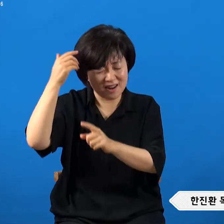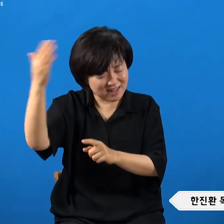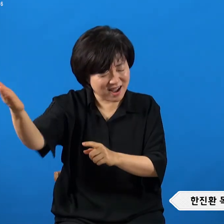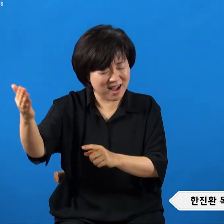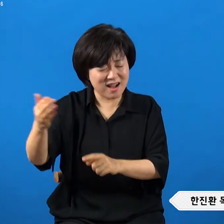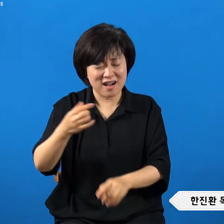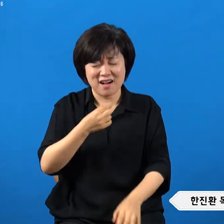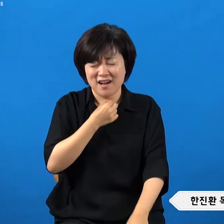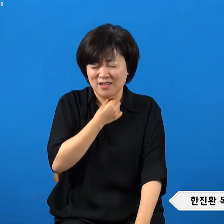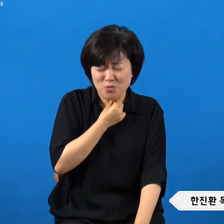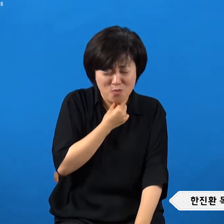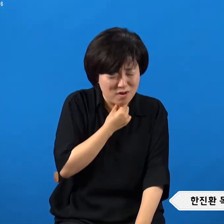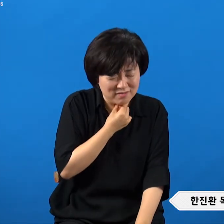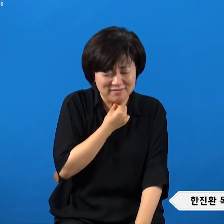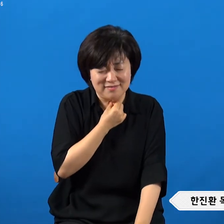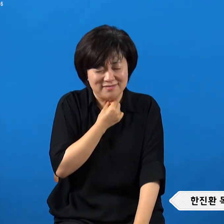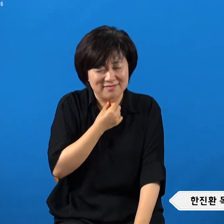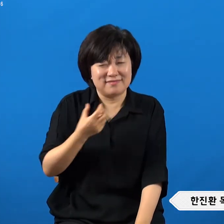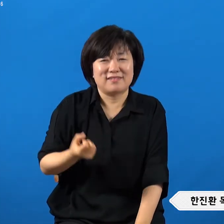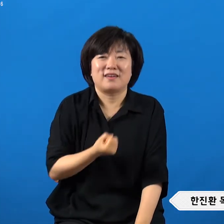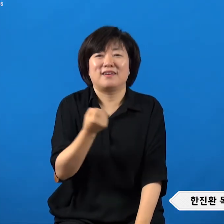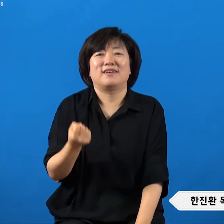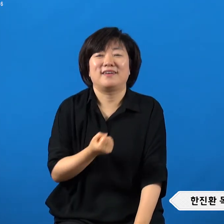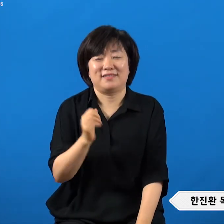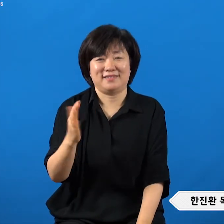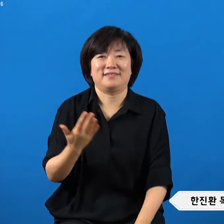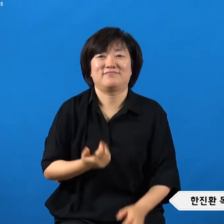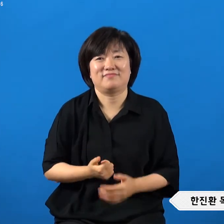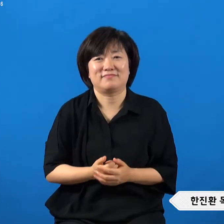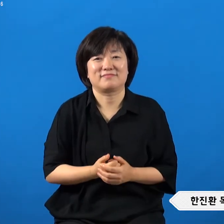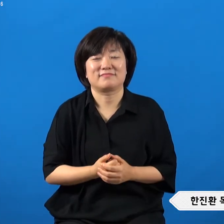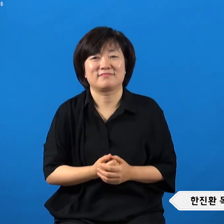그 소원밖에는 없었다고 합니다.